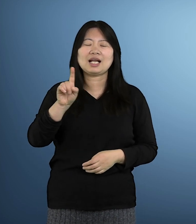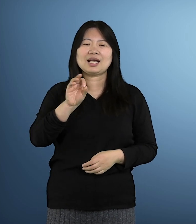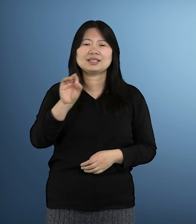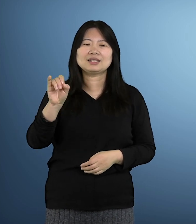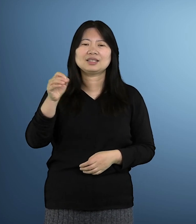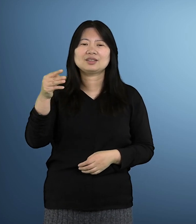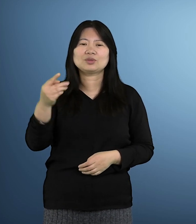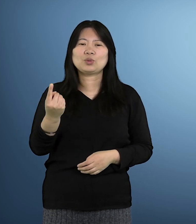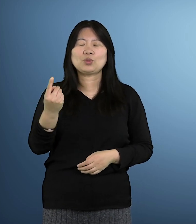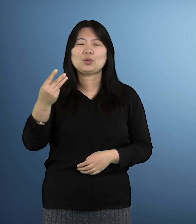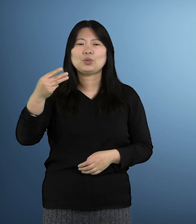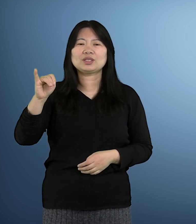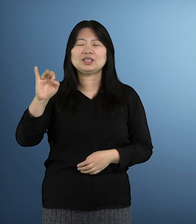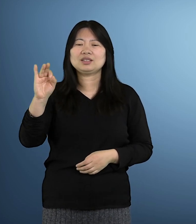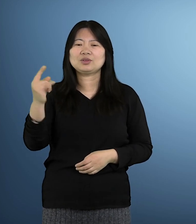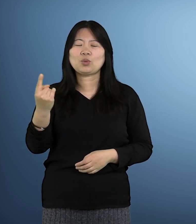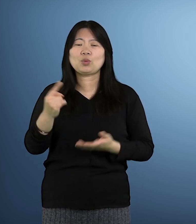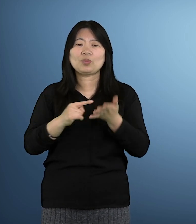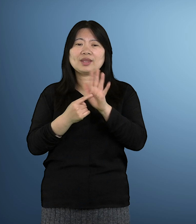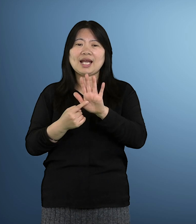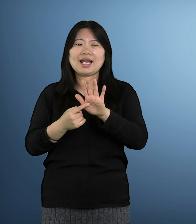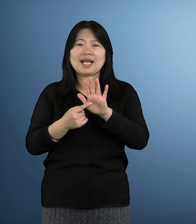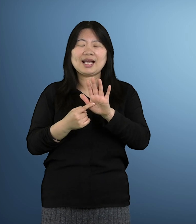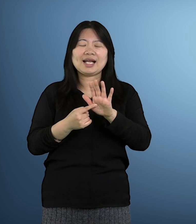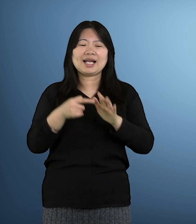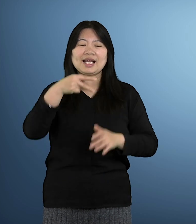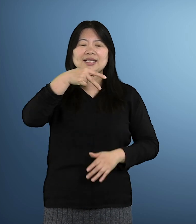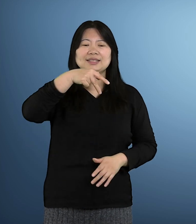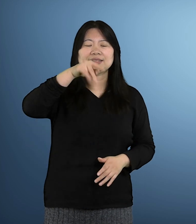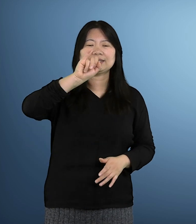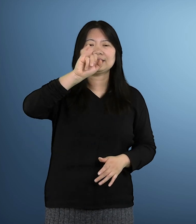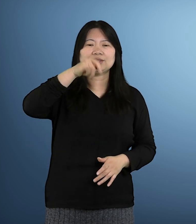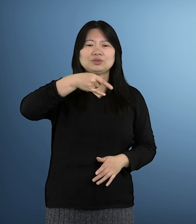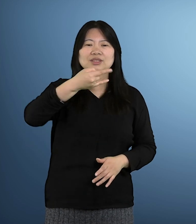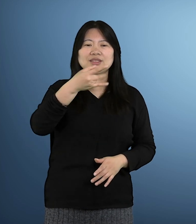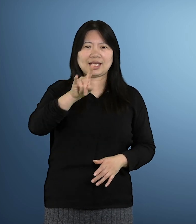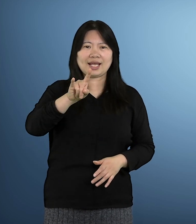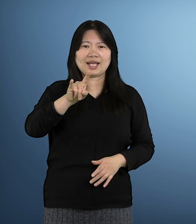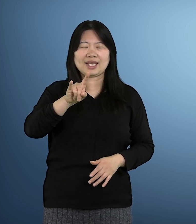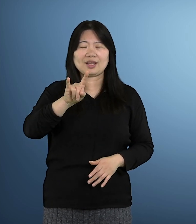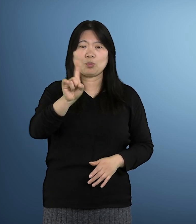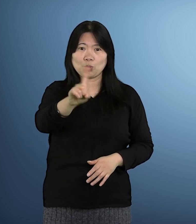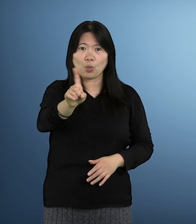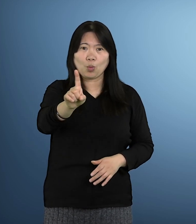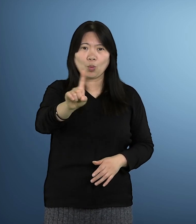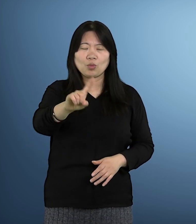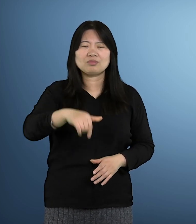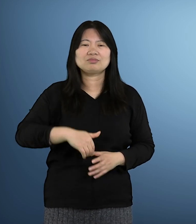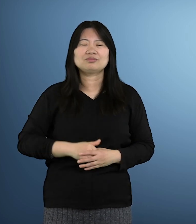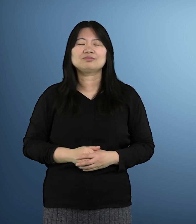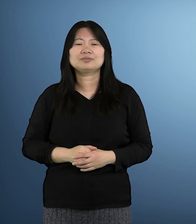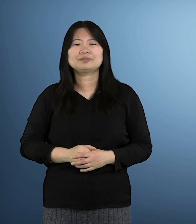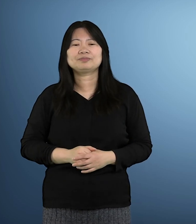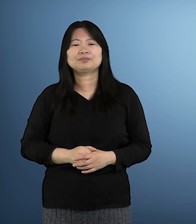프라이토리온이라고 표현된 시위대로 번역이 됐죠. 이제 학자들마다